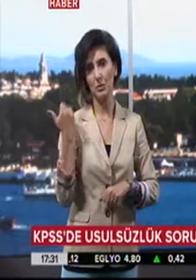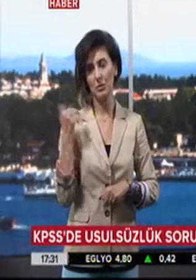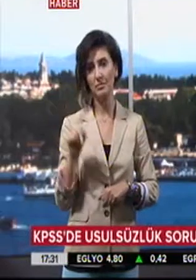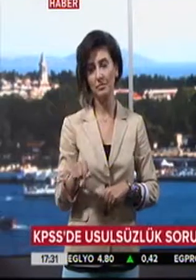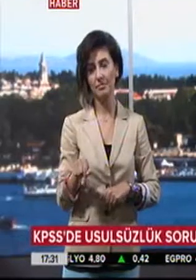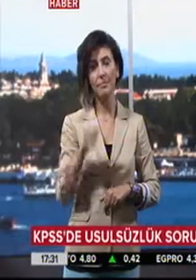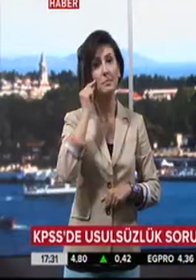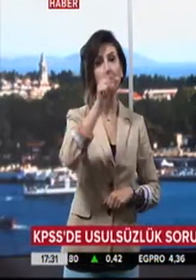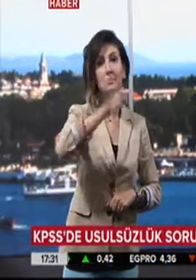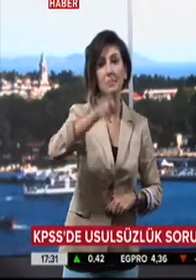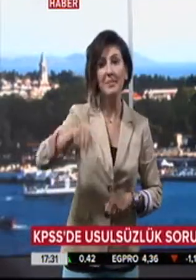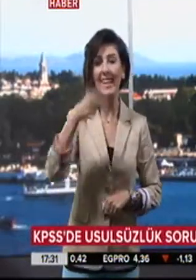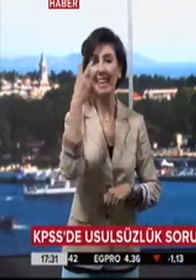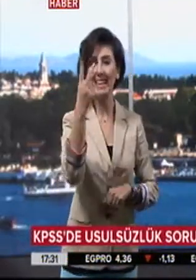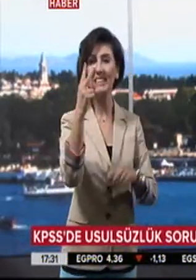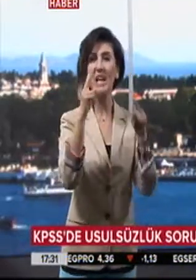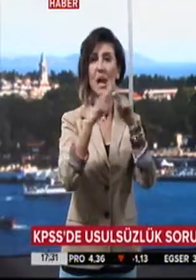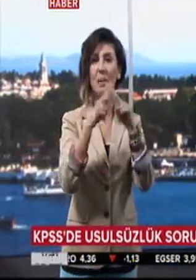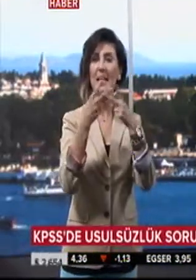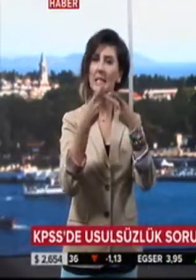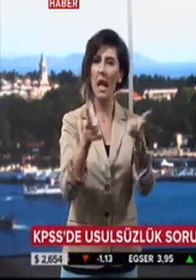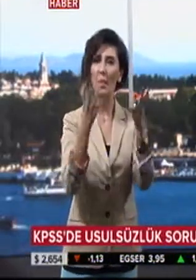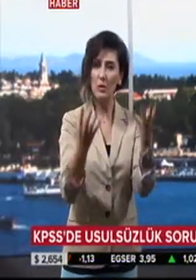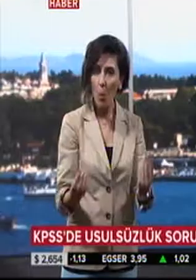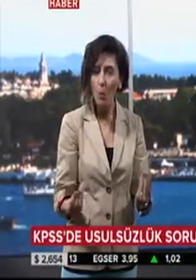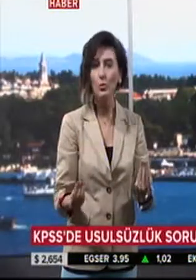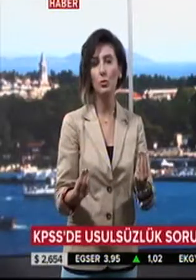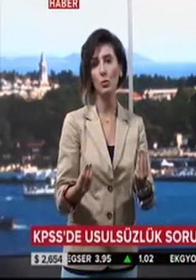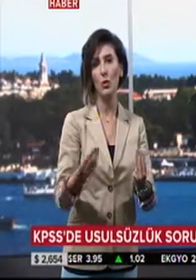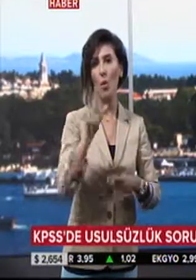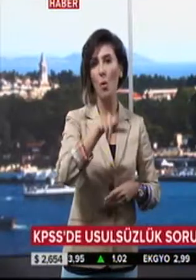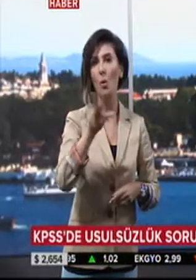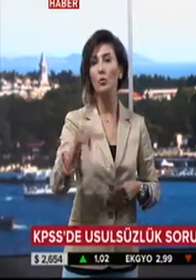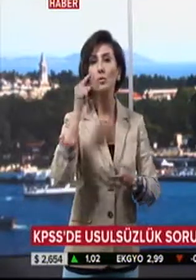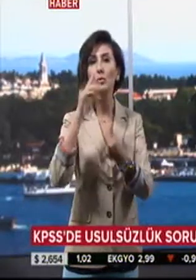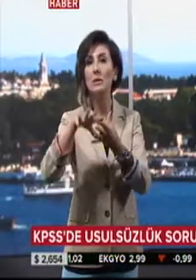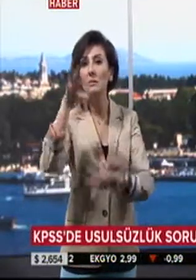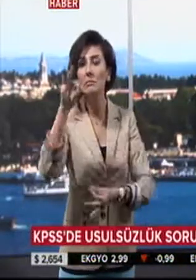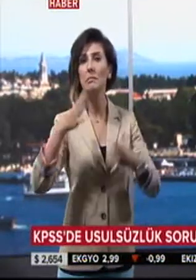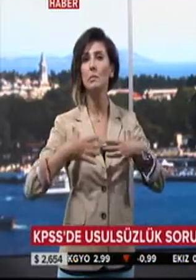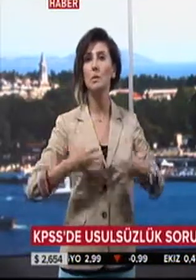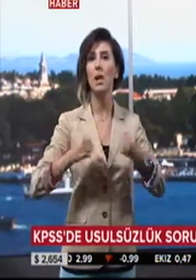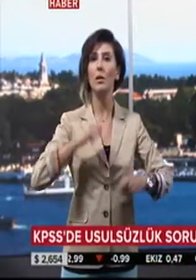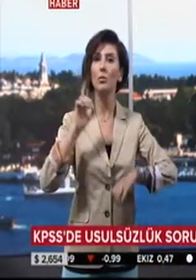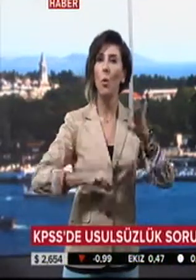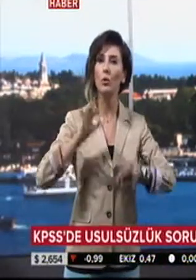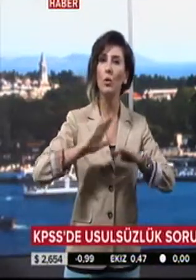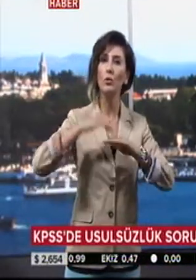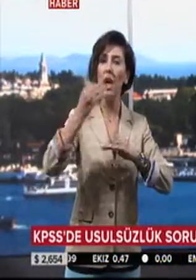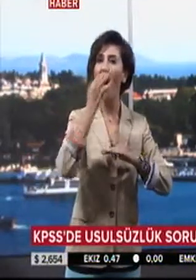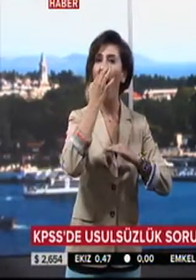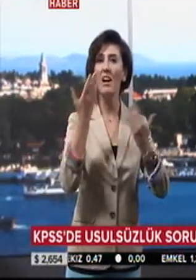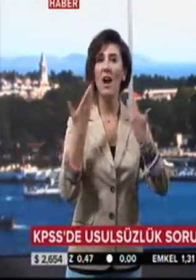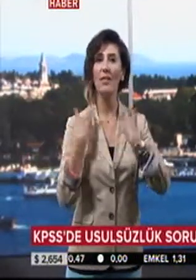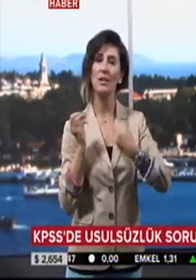alınmıştı. Zanlılardan ikisi emniyette serbest bırakıldı. 33 zanlı ise sağlık kontrolünün